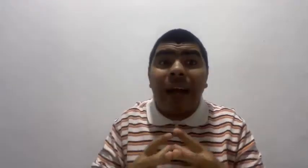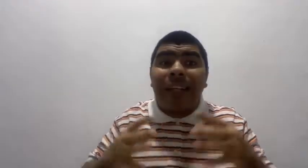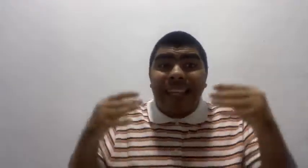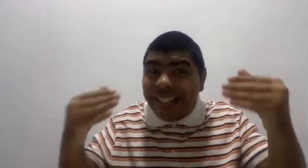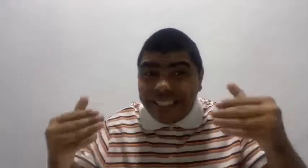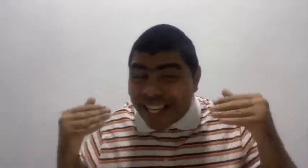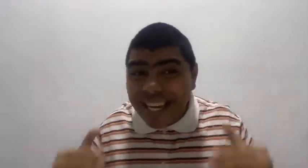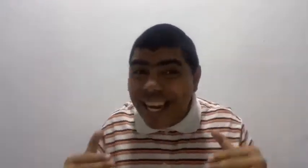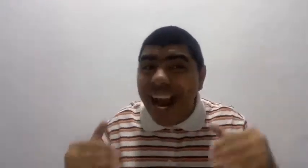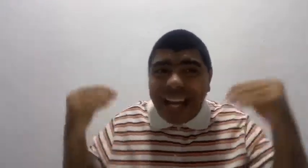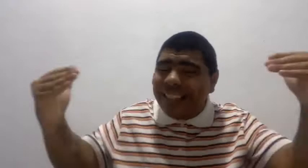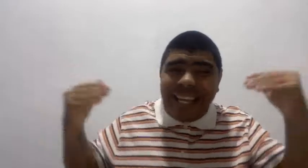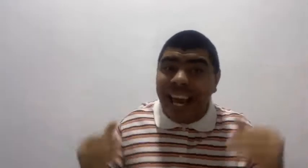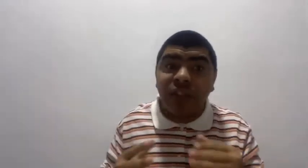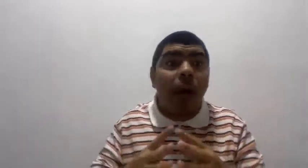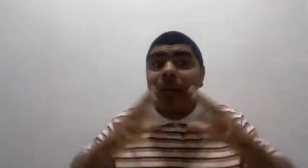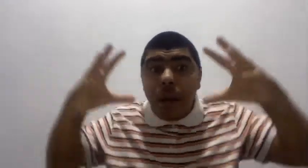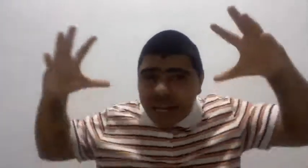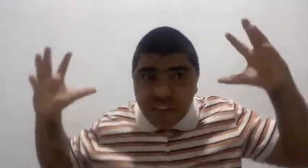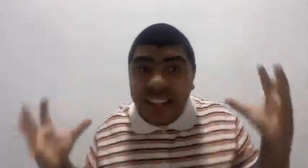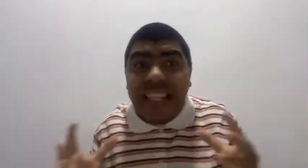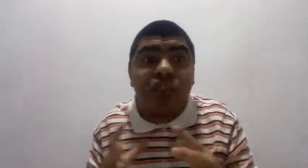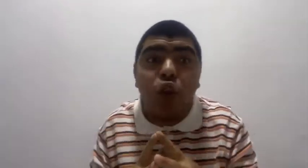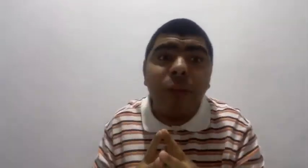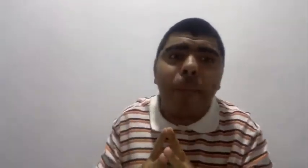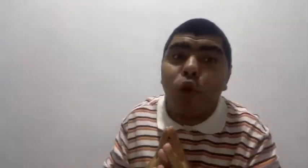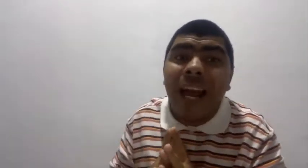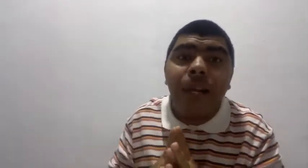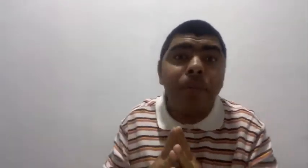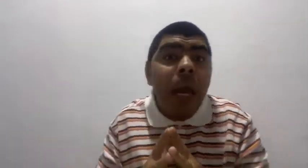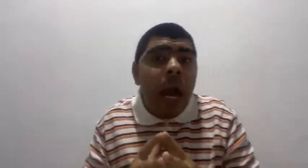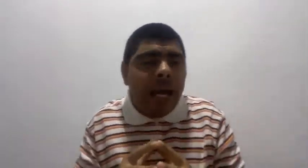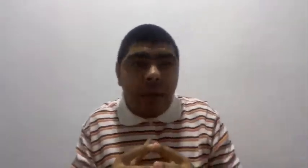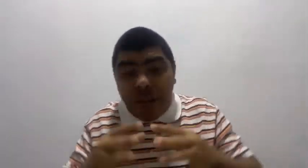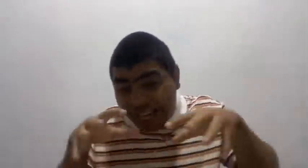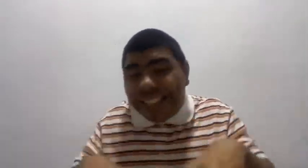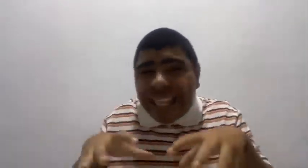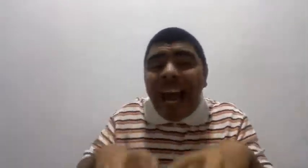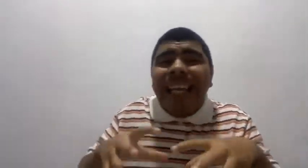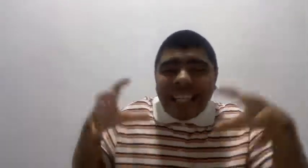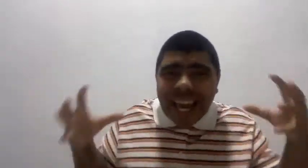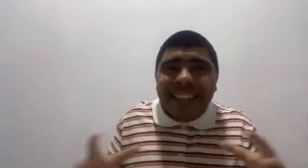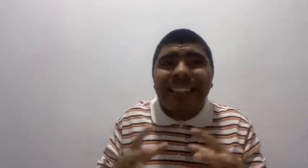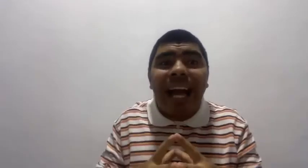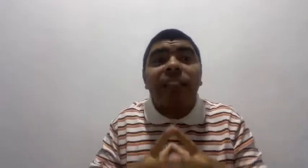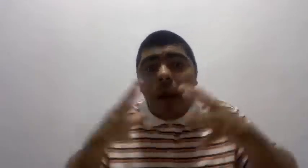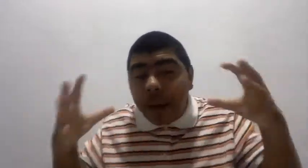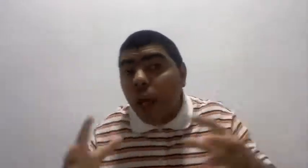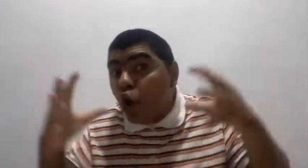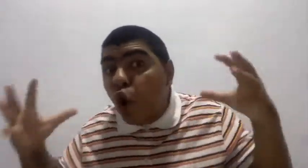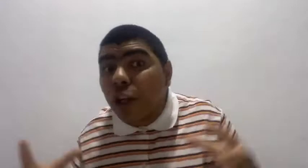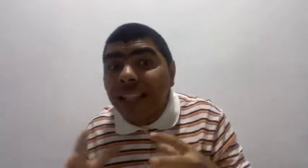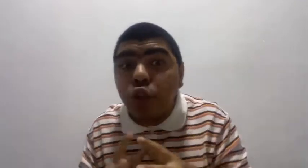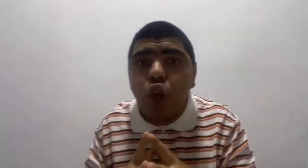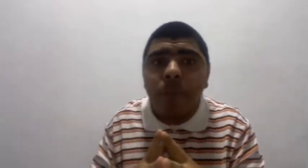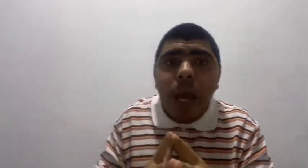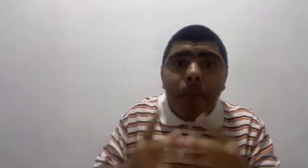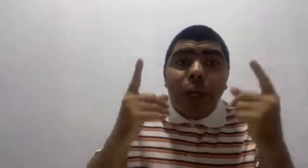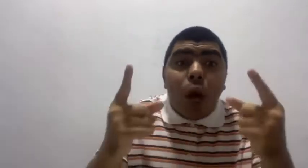que distinguían esta iglesia, había manifestación de poder, aleluya, en esta iglesia llamada los corintios. Pero